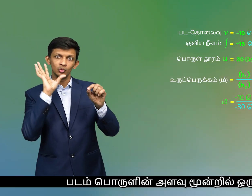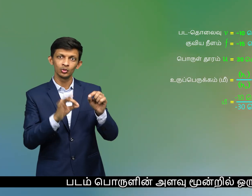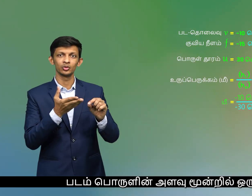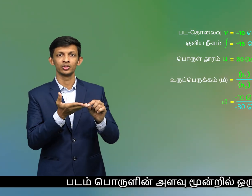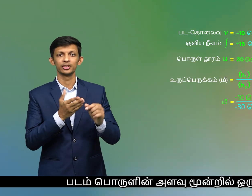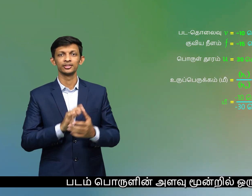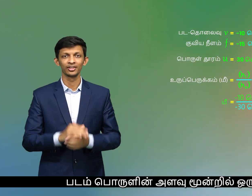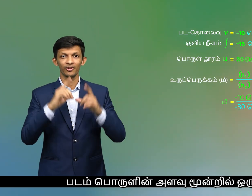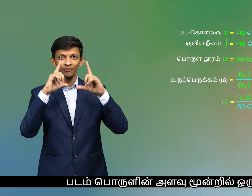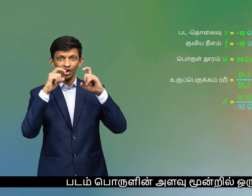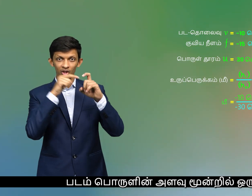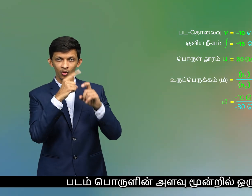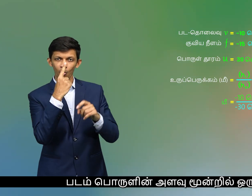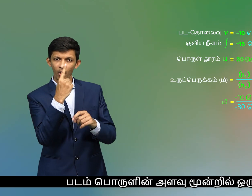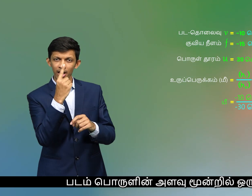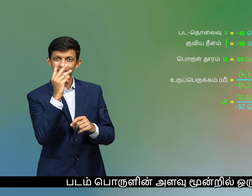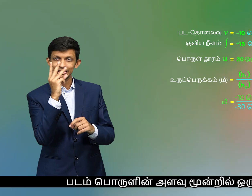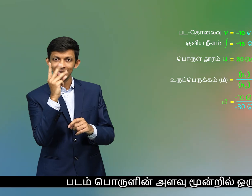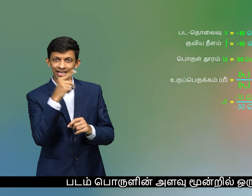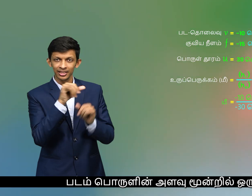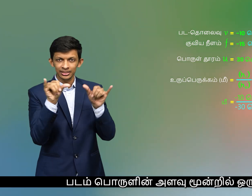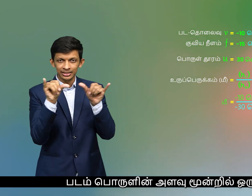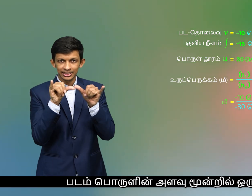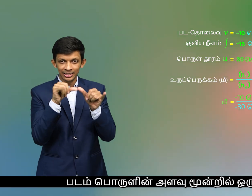அளவு 1/3.